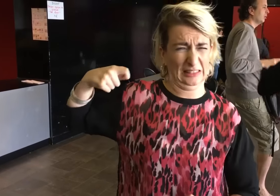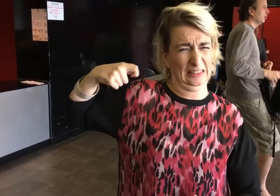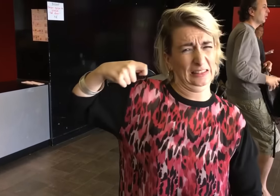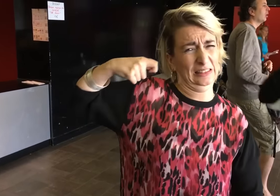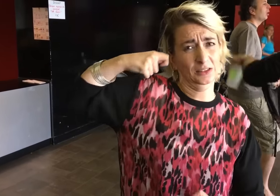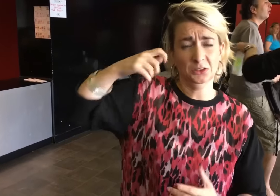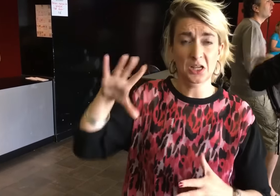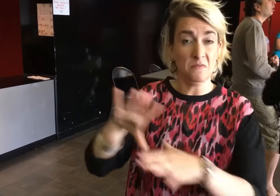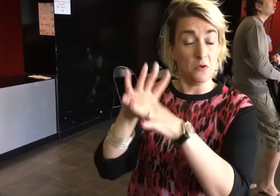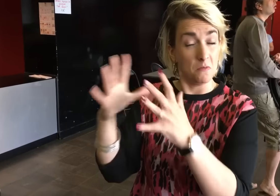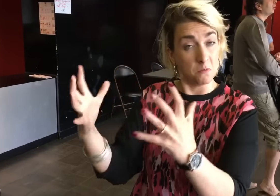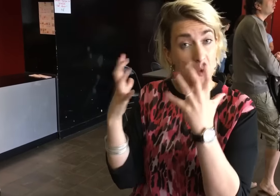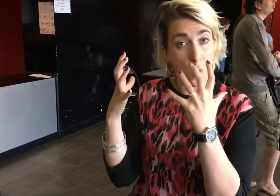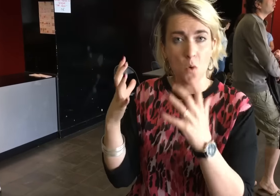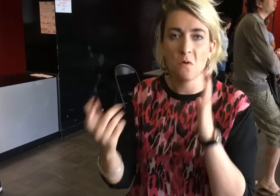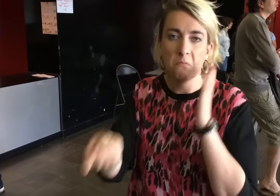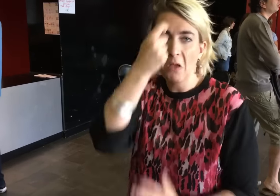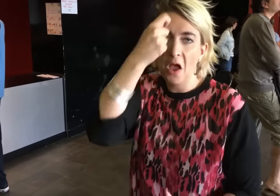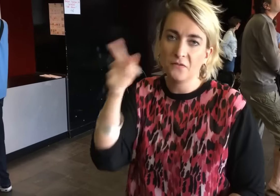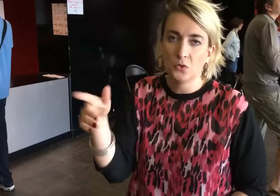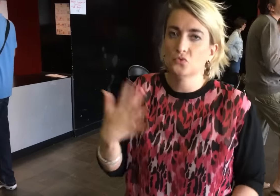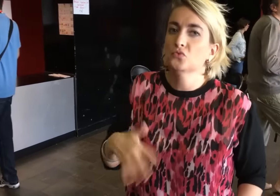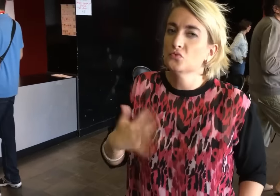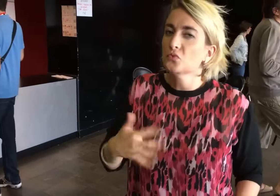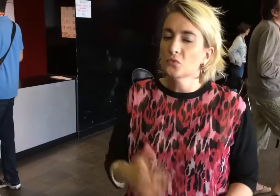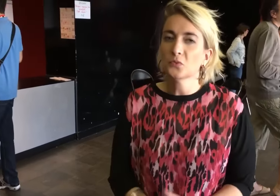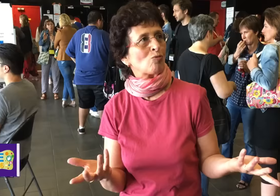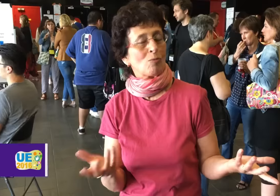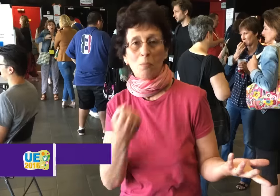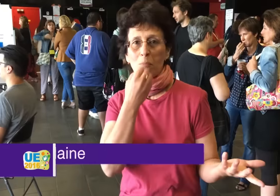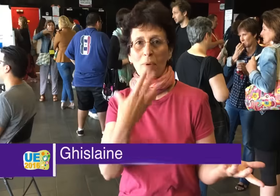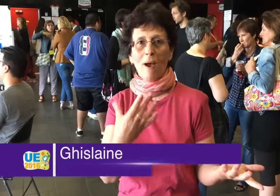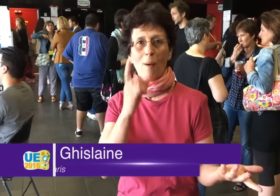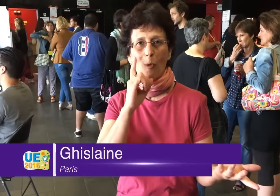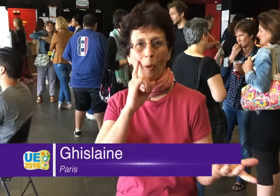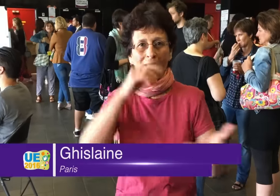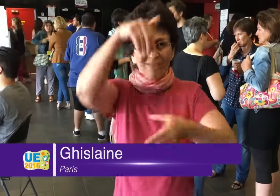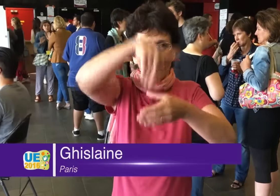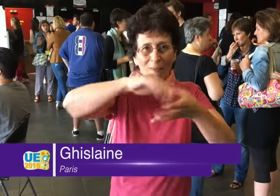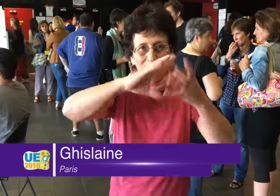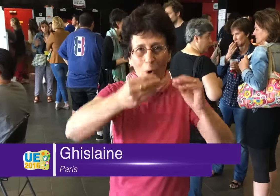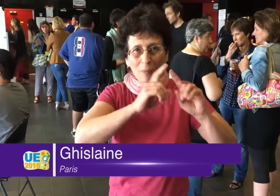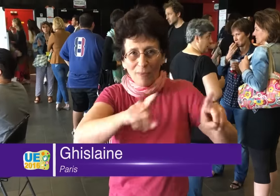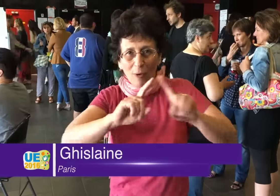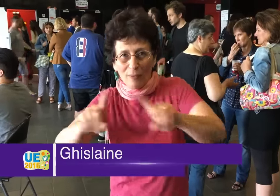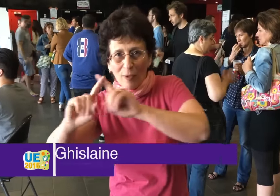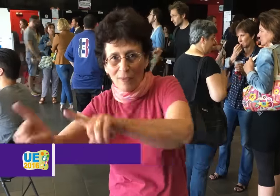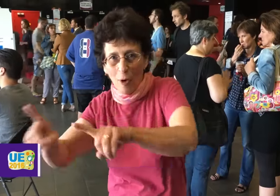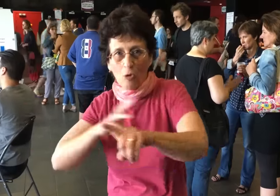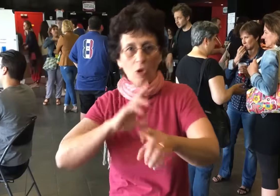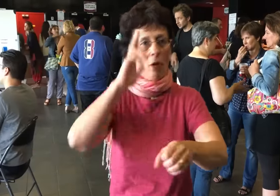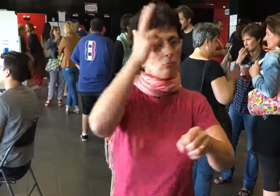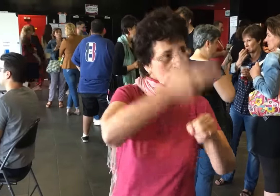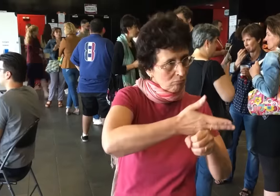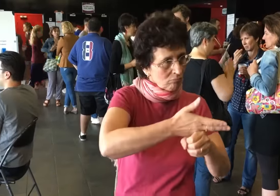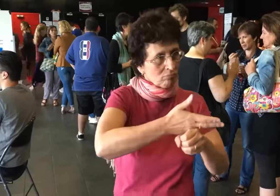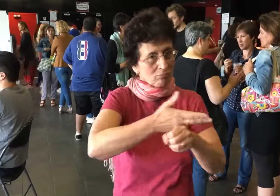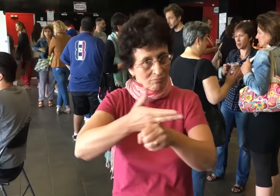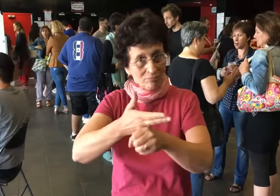le voit dans le film, d'une oreille qui se fait transpercer par une aiguille à tricoter. C'est vraiment marquant et choquant. Il y a beaucoup de formes différentes dans ce